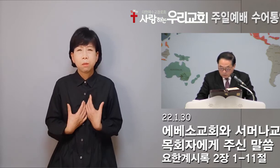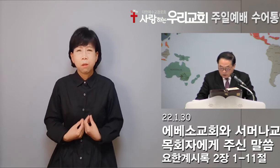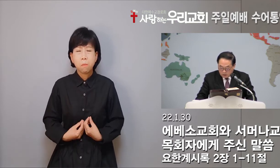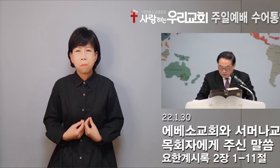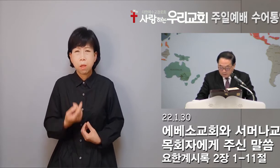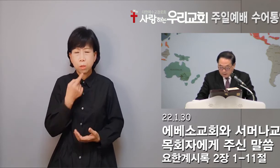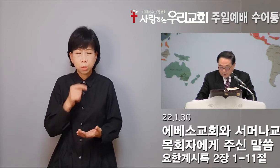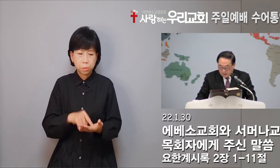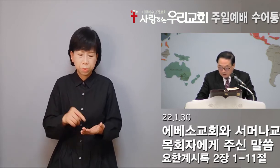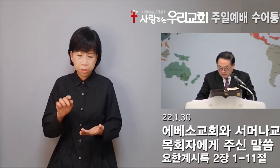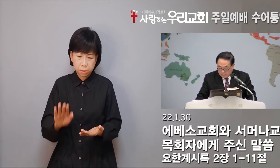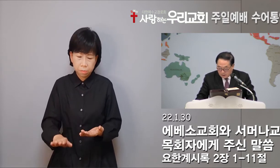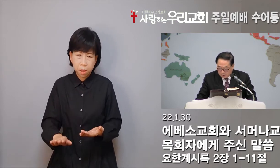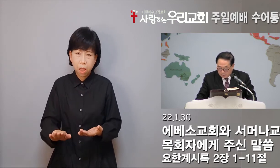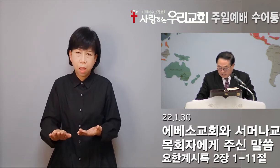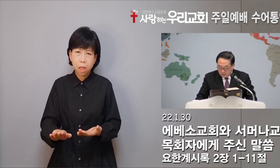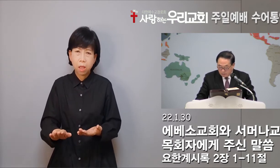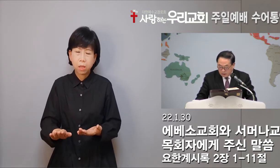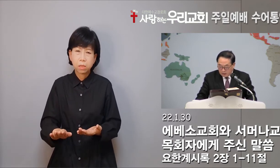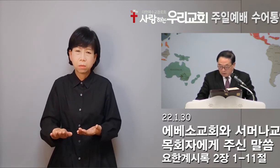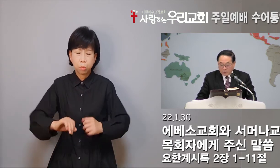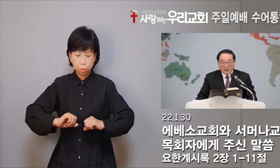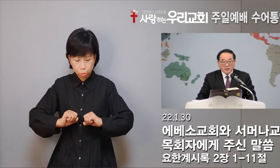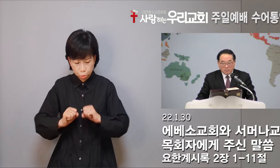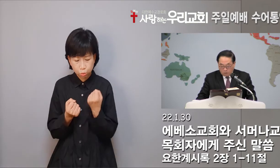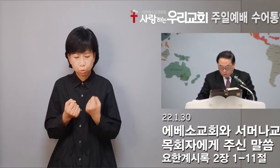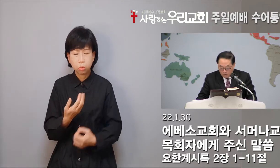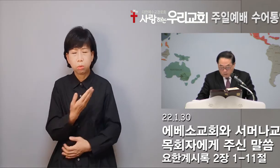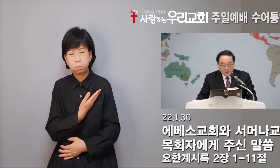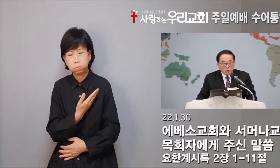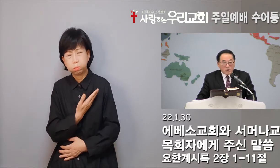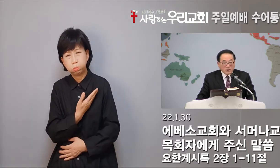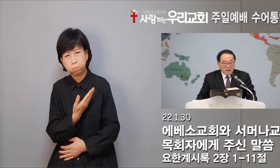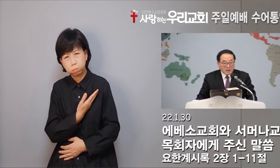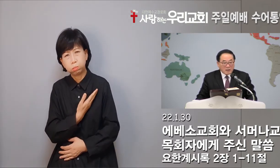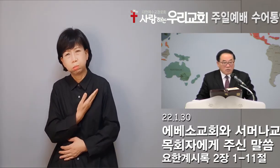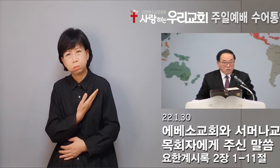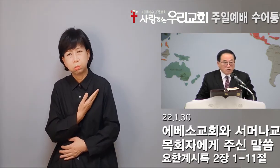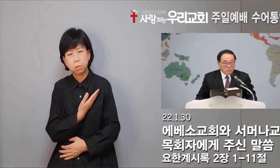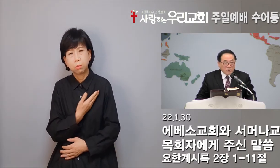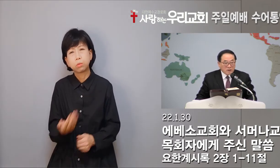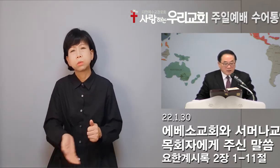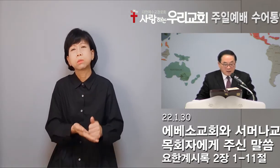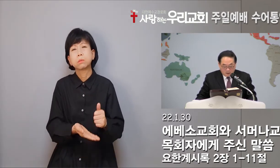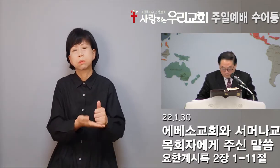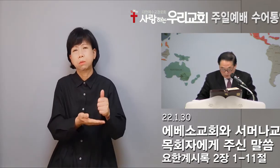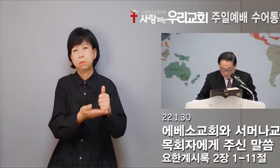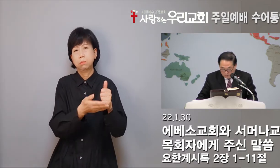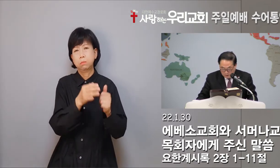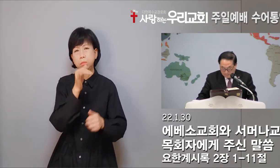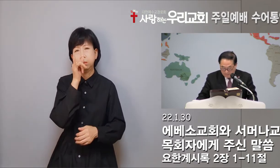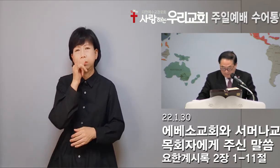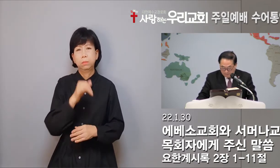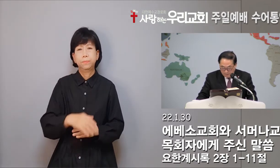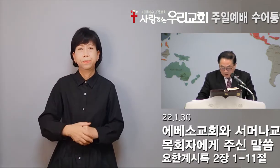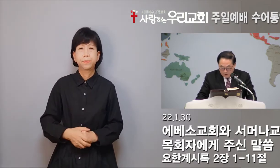낙심하기 쉬운 일이지만 그는 그 일에 잘 수행하고 잘 참고 피곤하지 않았다고 주님은 칭찬했던